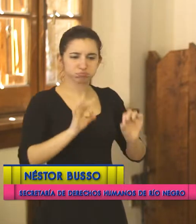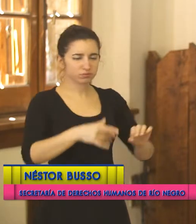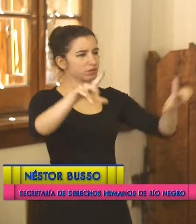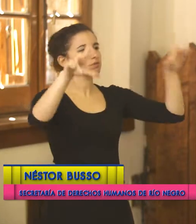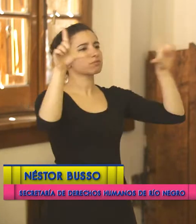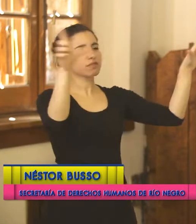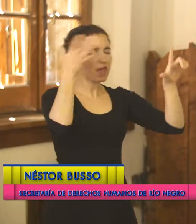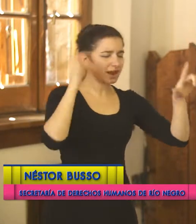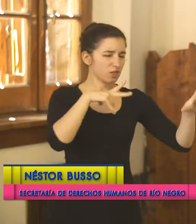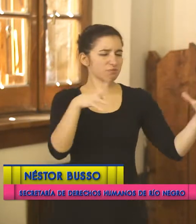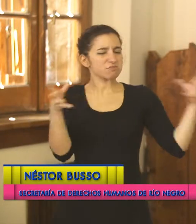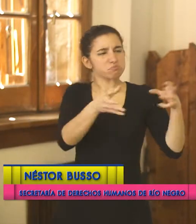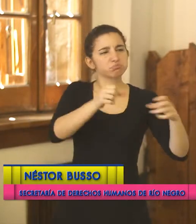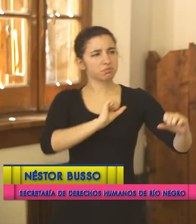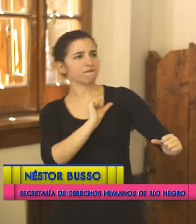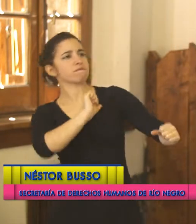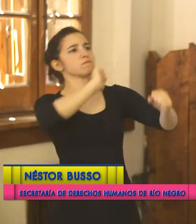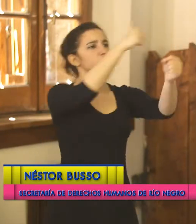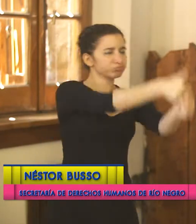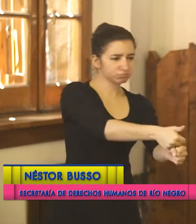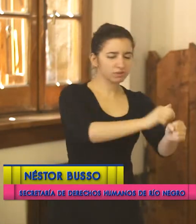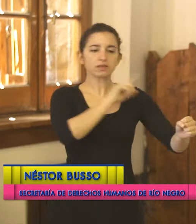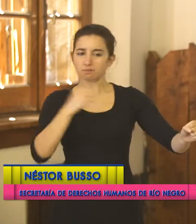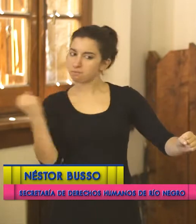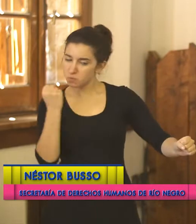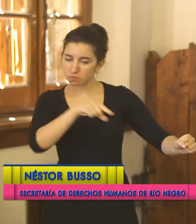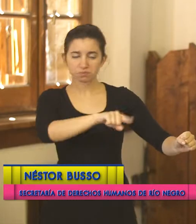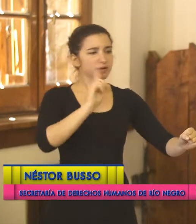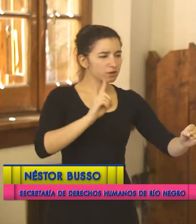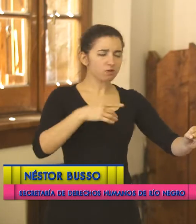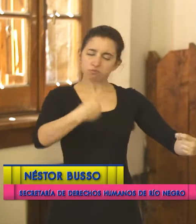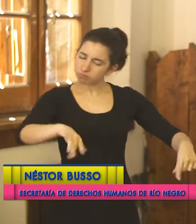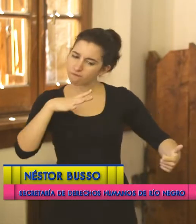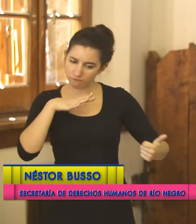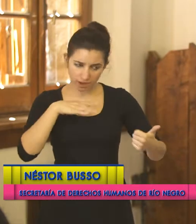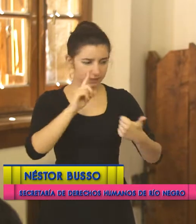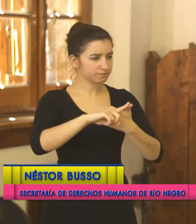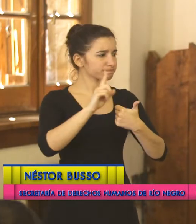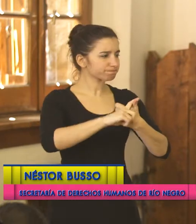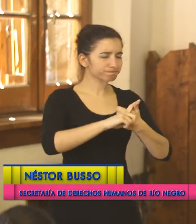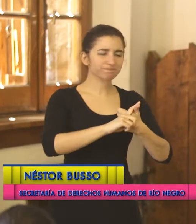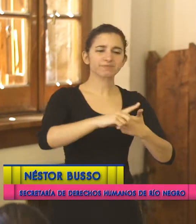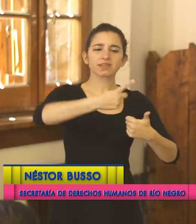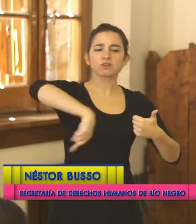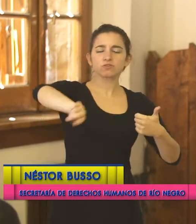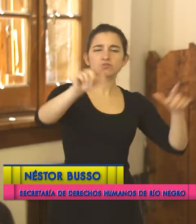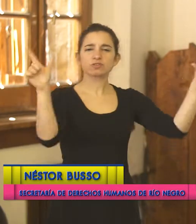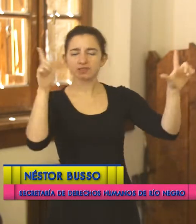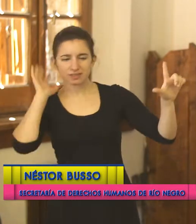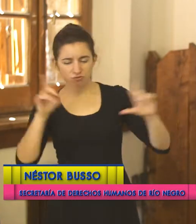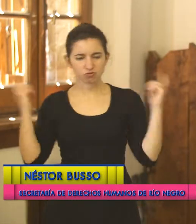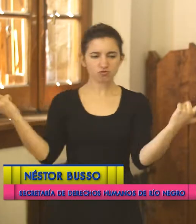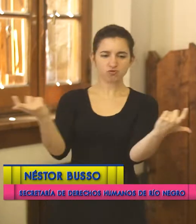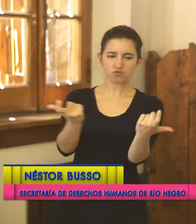lobby de las grandes corporaciones pero nos quedan pendientes algunas cosas repensar la sostenibilidad del sector social